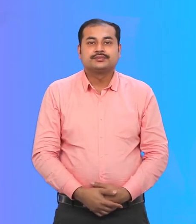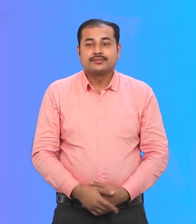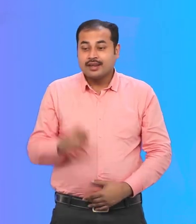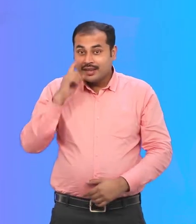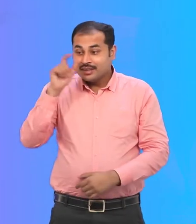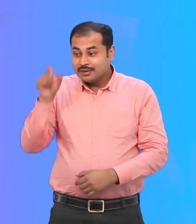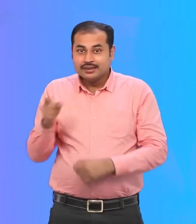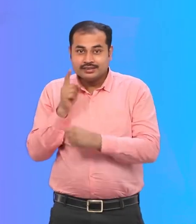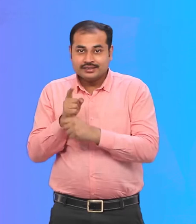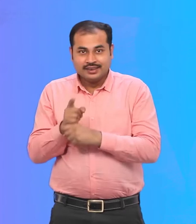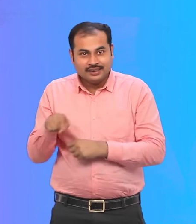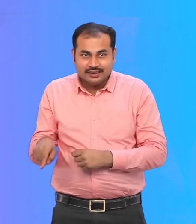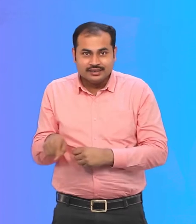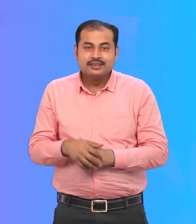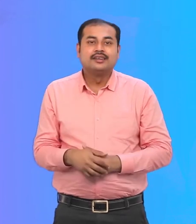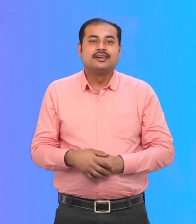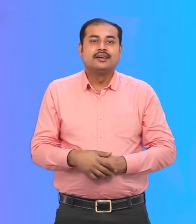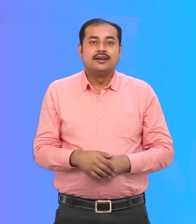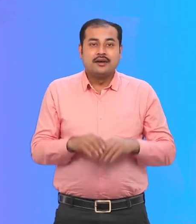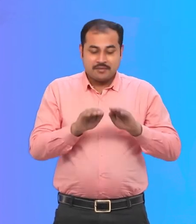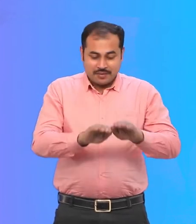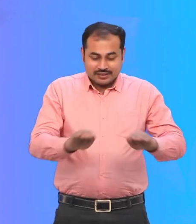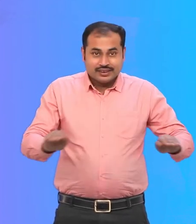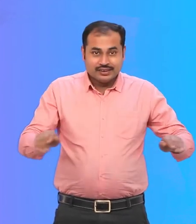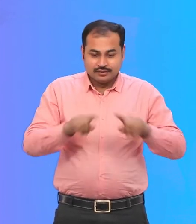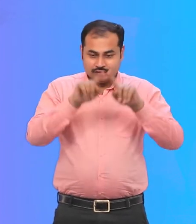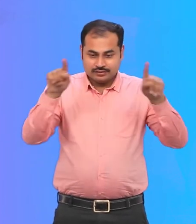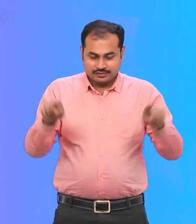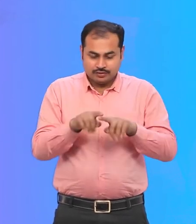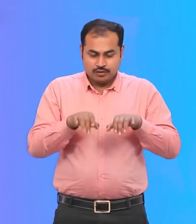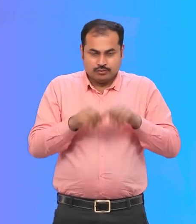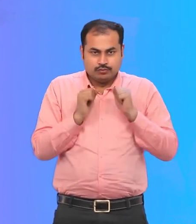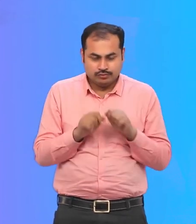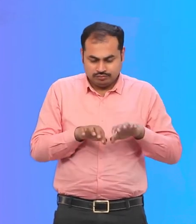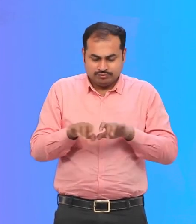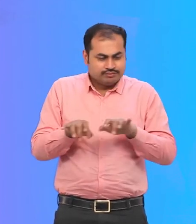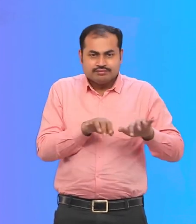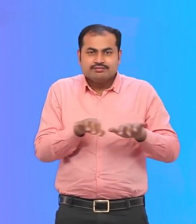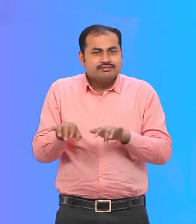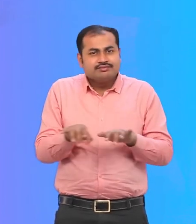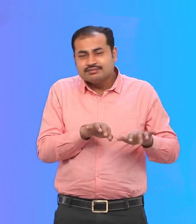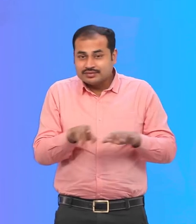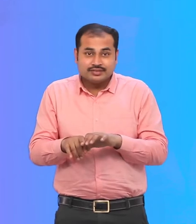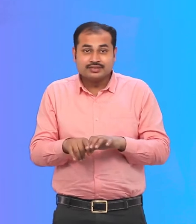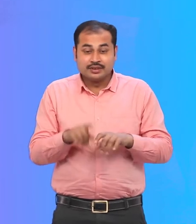है जहां एक शिक्षिका है बच्चे कंप्यूटर के सामने बैठे हैं और श्यामपट्ट यानि ब्लैक बोर्ड पर